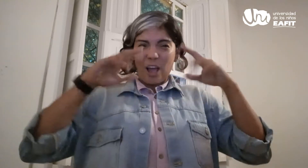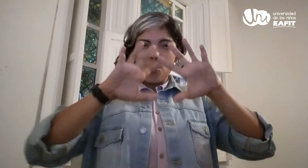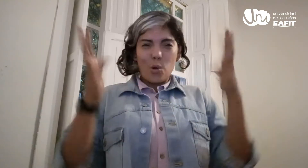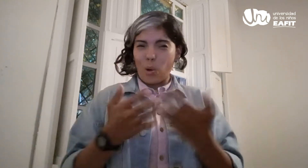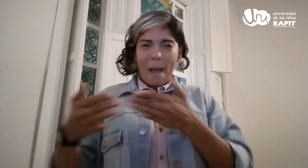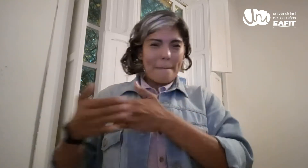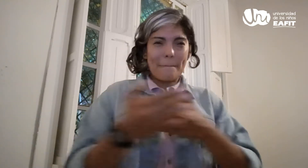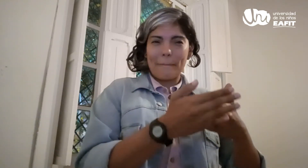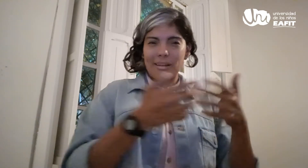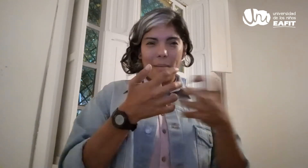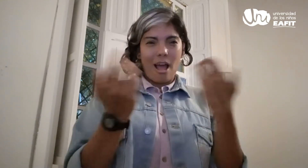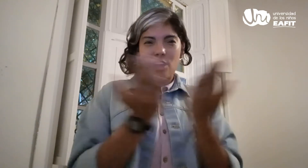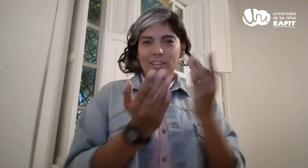educativo, una barrera para nosotros.